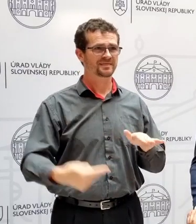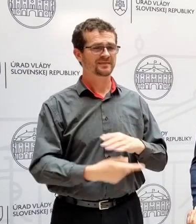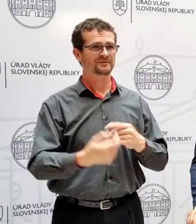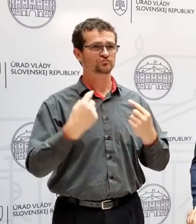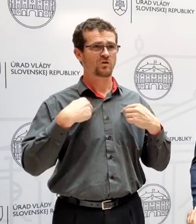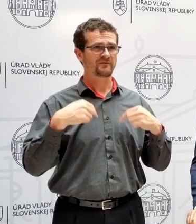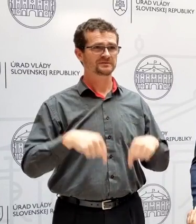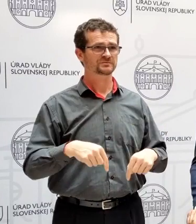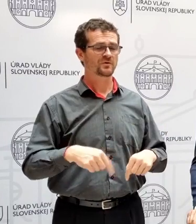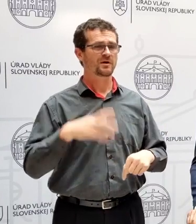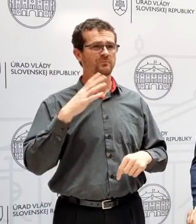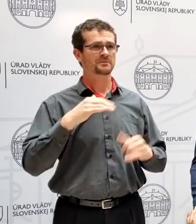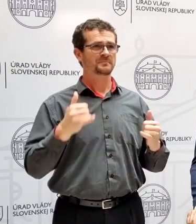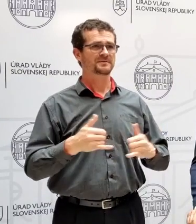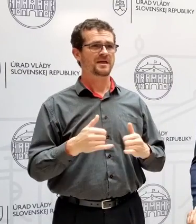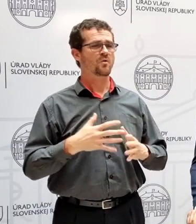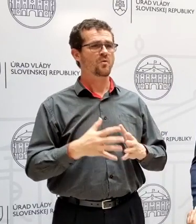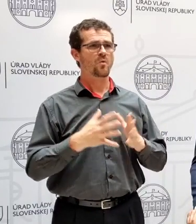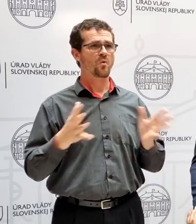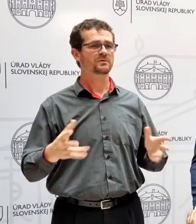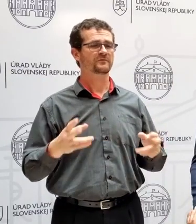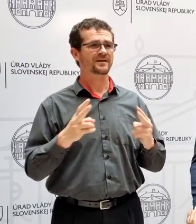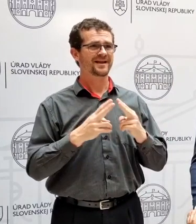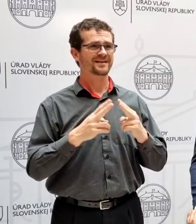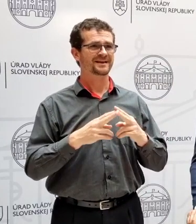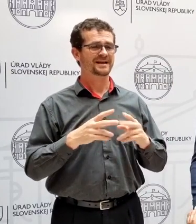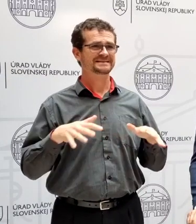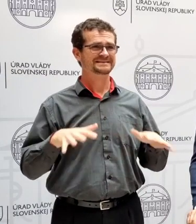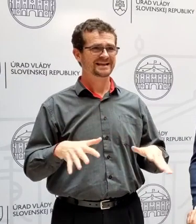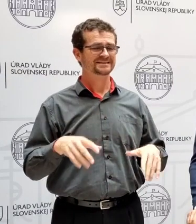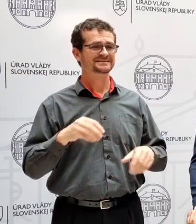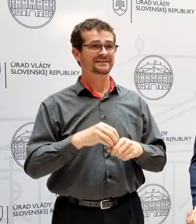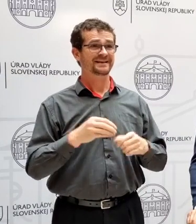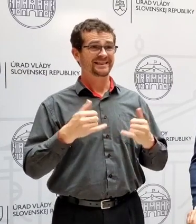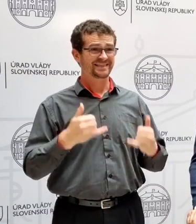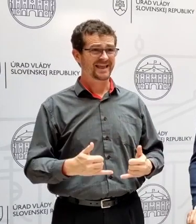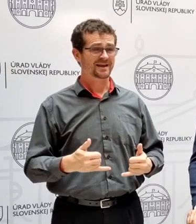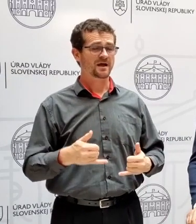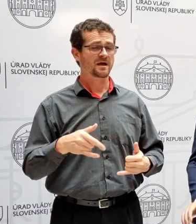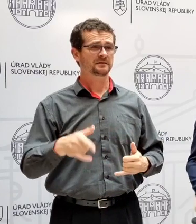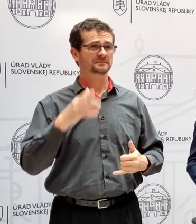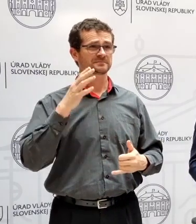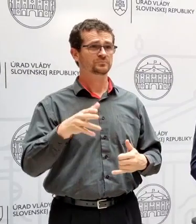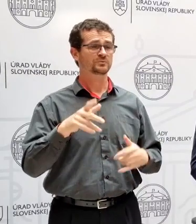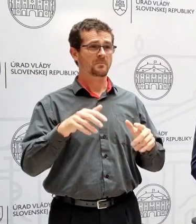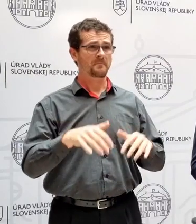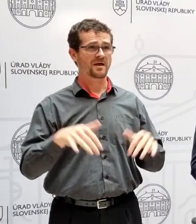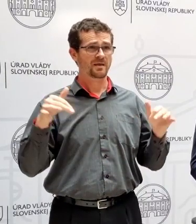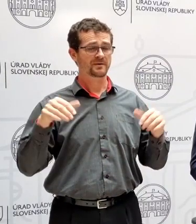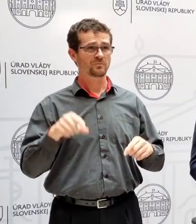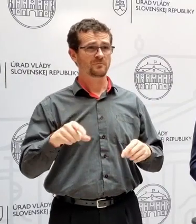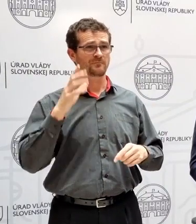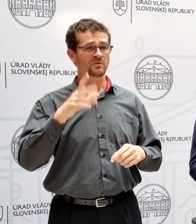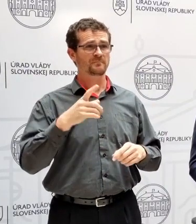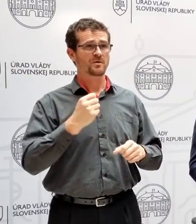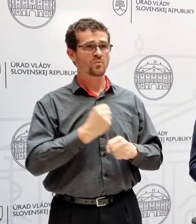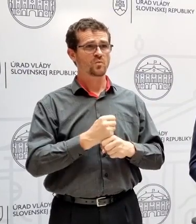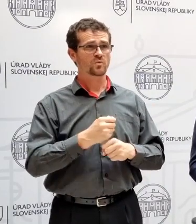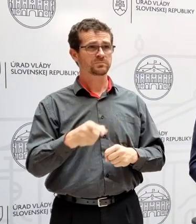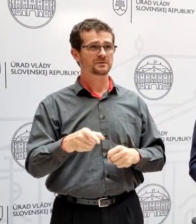prichádza na Slovensko a budeme naozaj v obrovskom energetickom strese a v tomto čase ísť do parlamentu s tým, že ideme vám